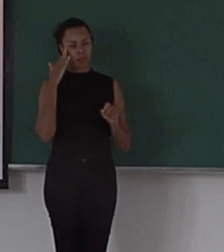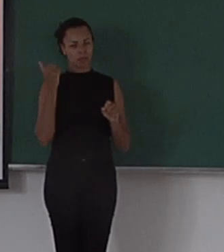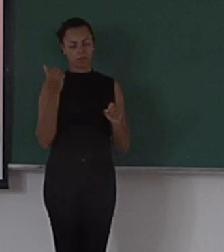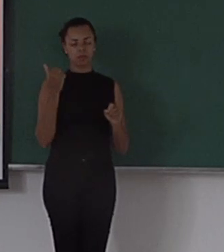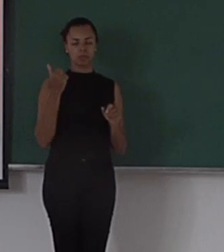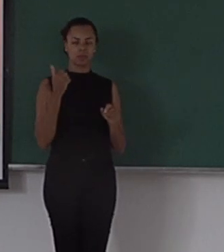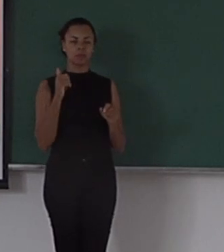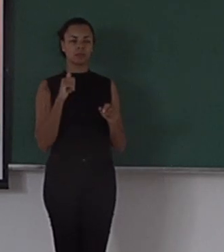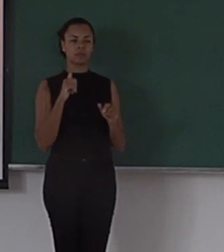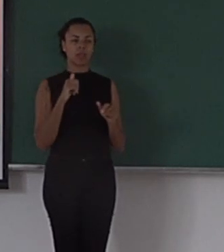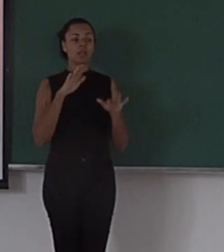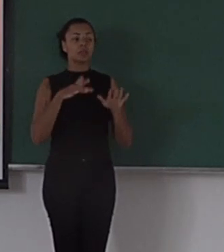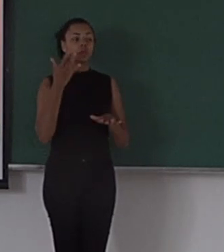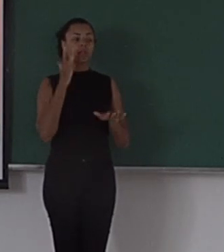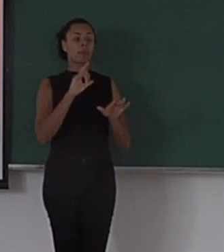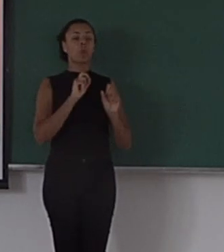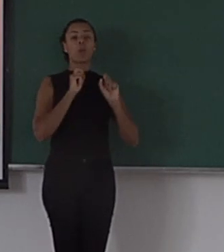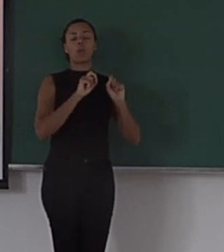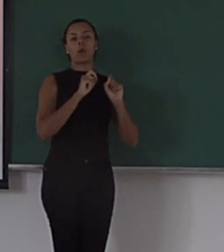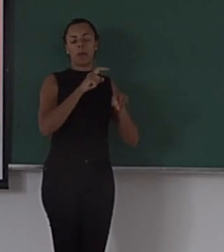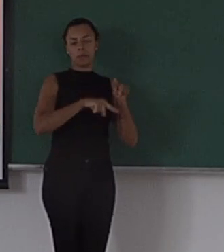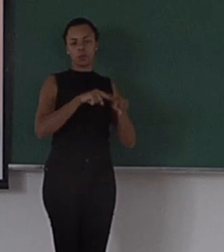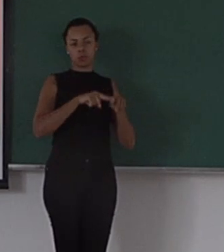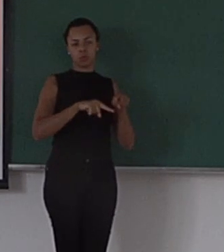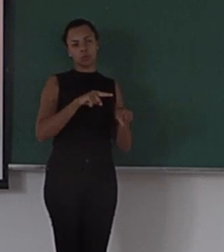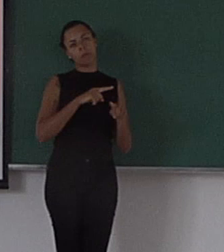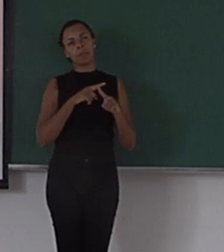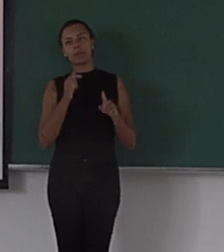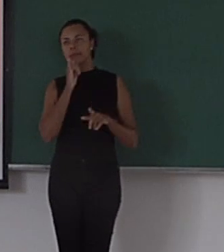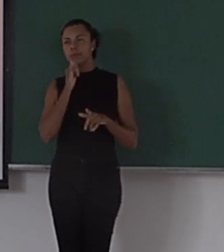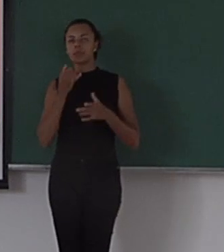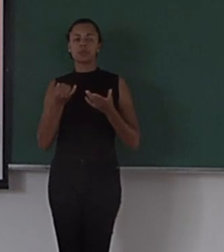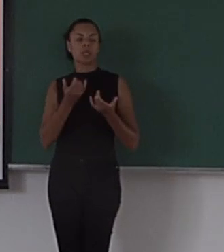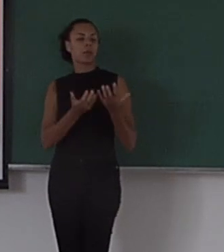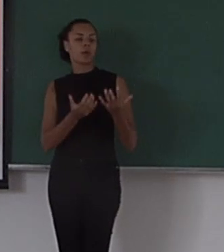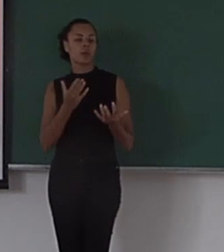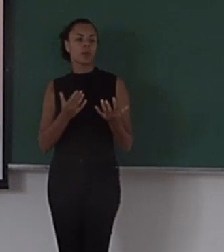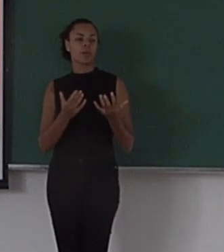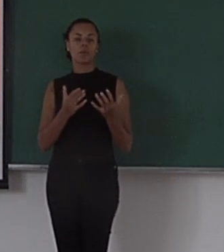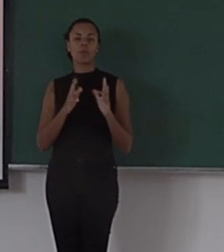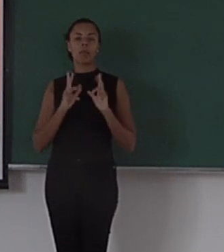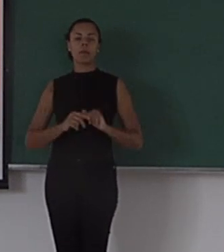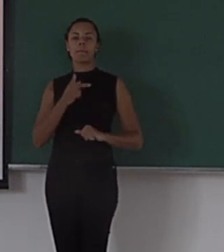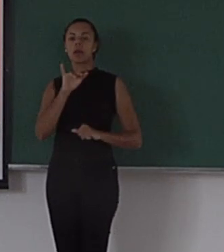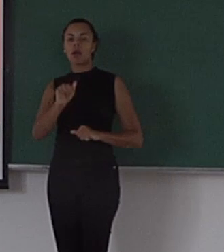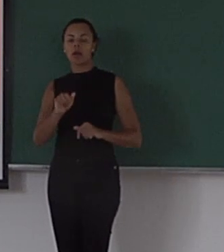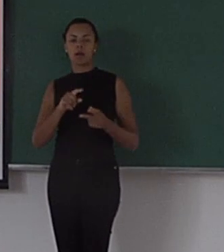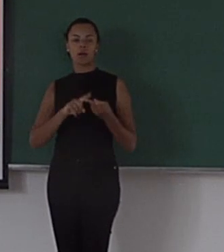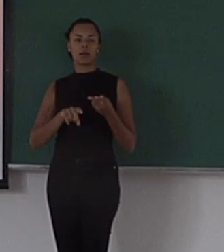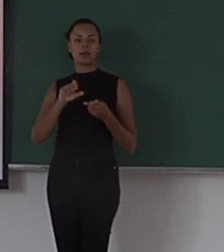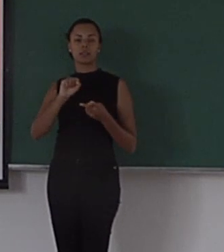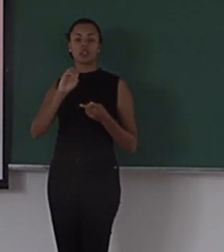vezes não sabe o agente, né, fidedigno, mas ele sabe, queimei com desentupidor de pia, queimei com